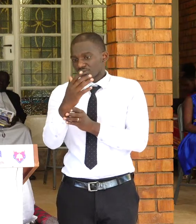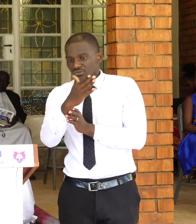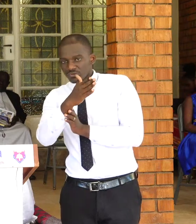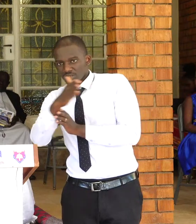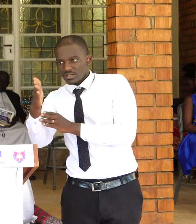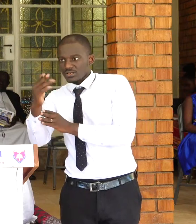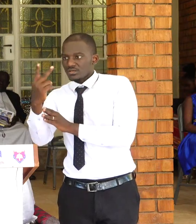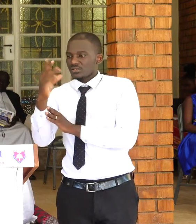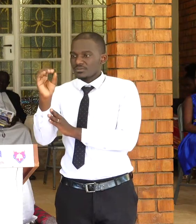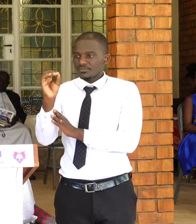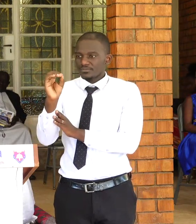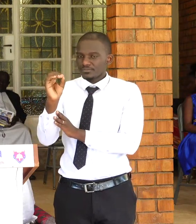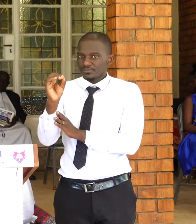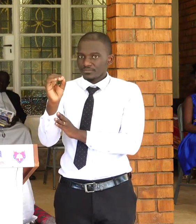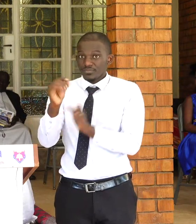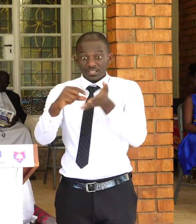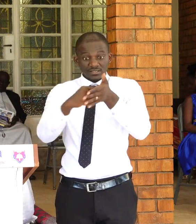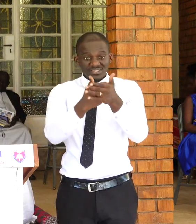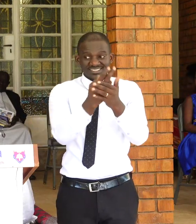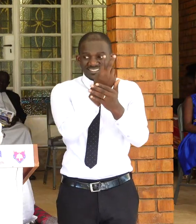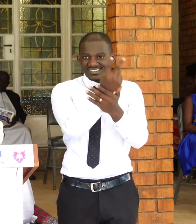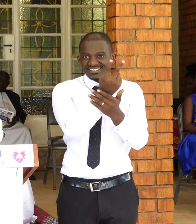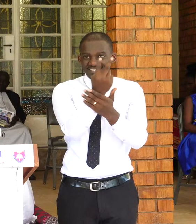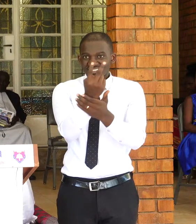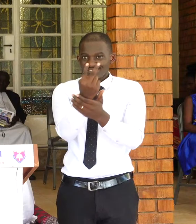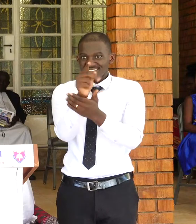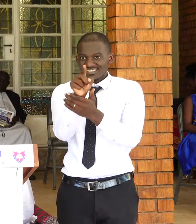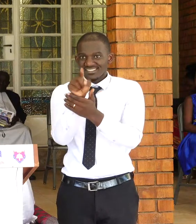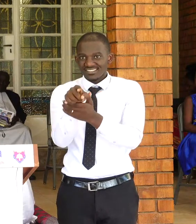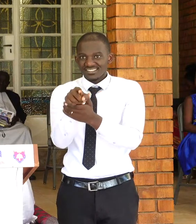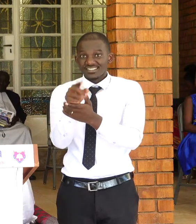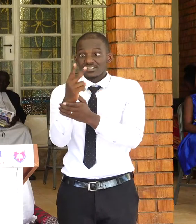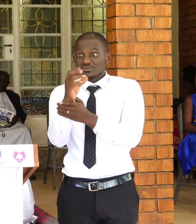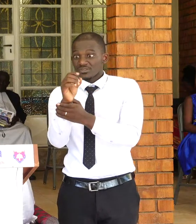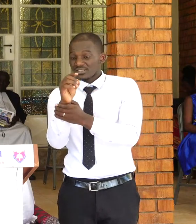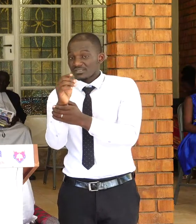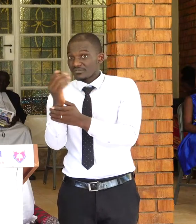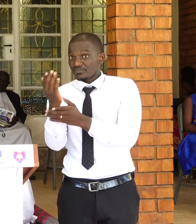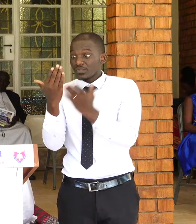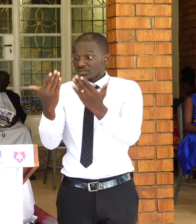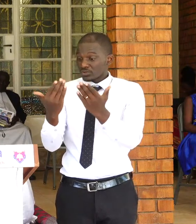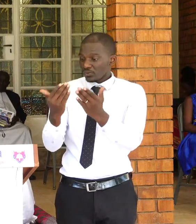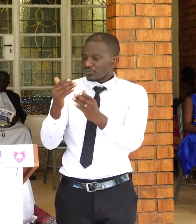chi omusajja ono omusajja Ibrahim